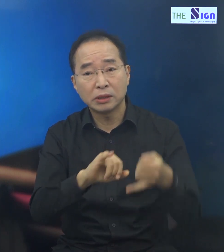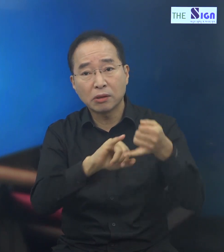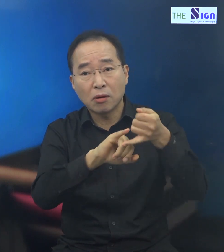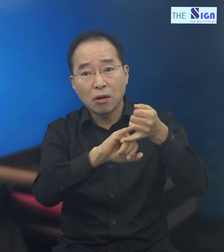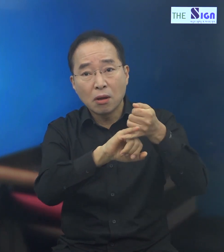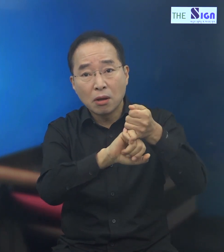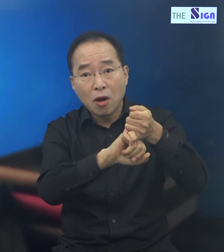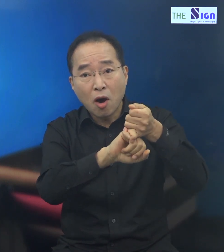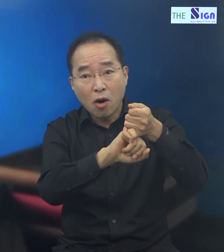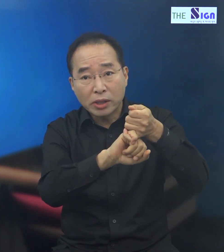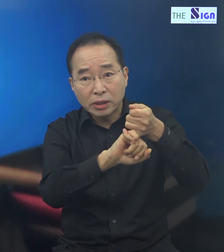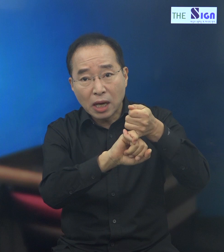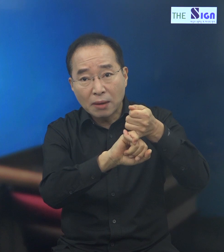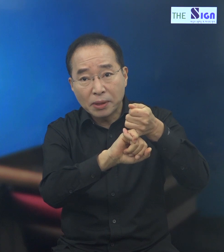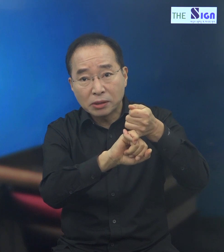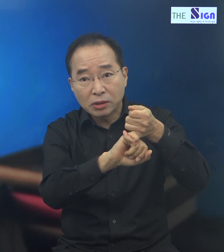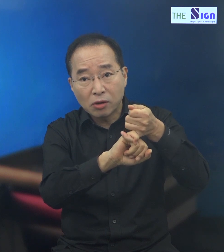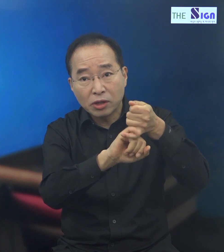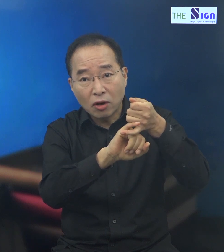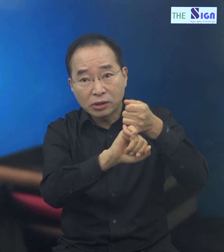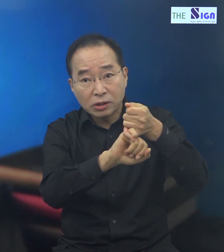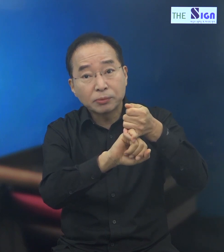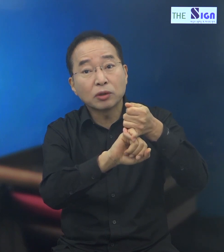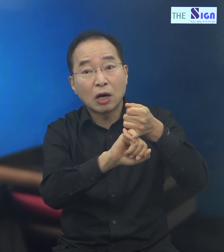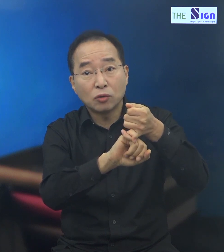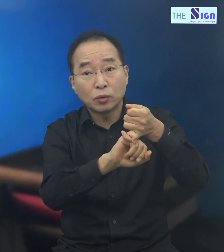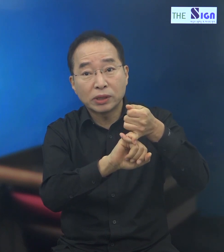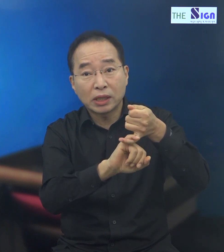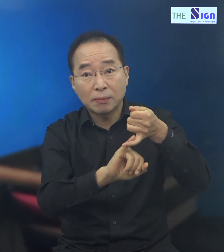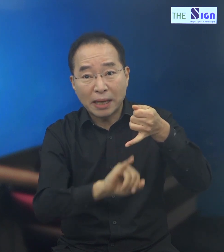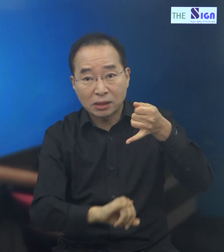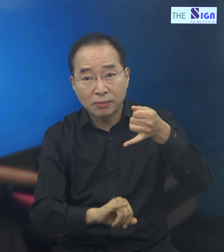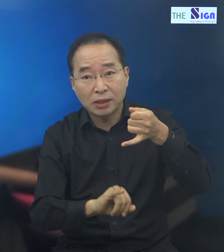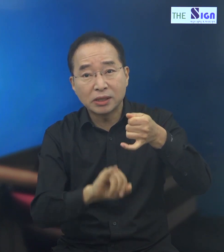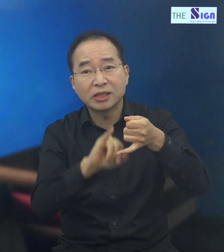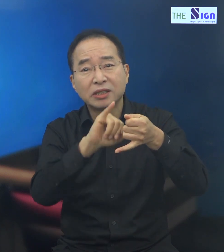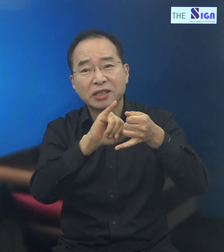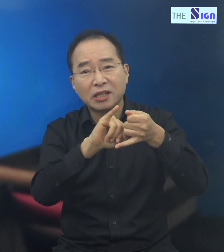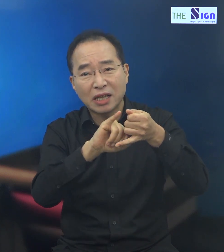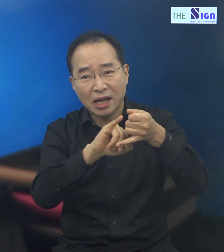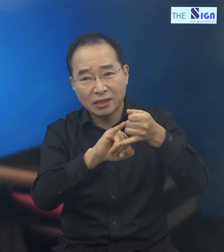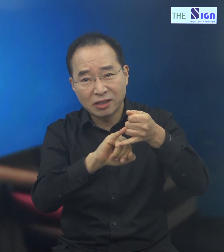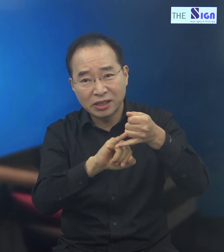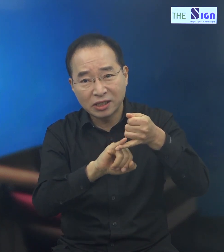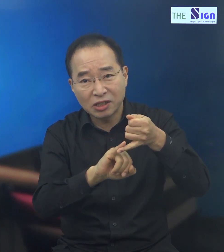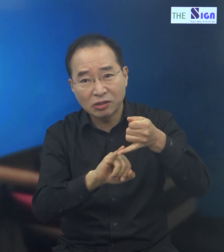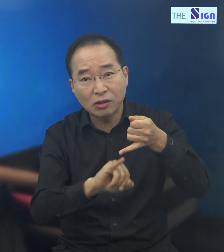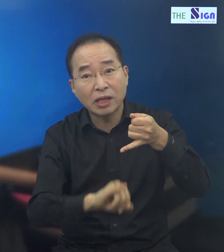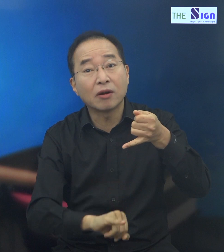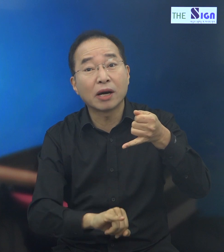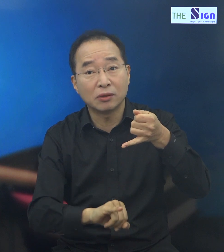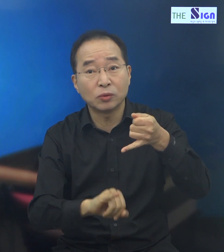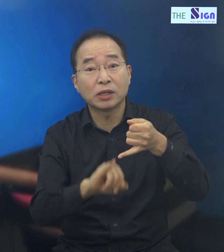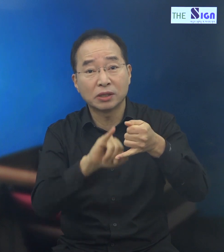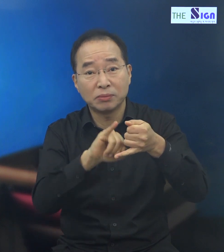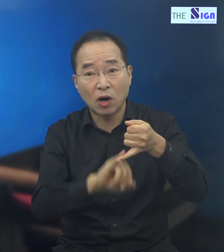그래서 어기다 하면서 여기서부터 나오는 동작이 맞지만 실제 쓸 때는 약간 이렇게 스쳐서 내려가는 동작을 씁니다.